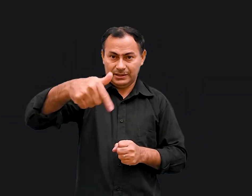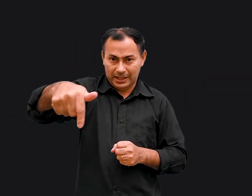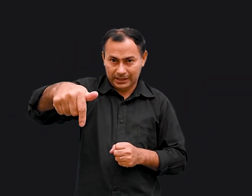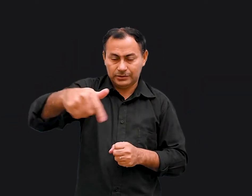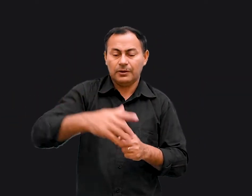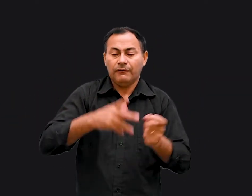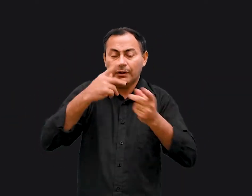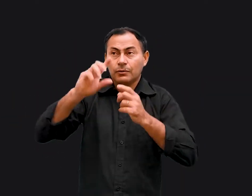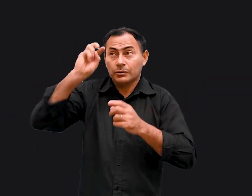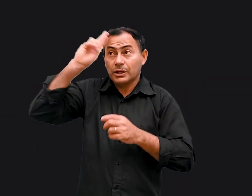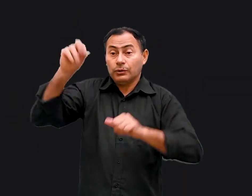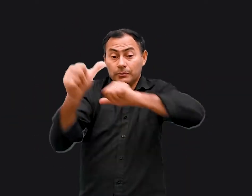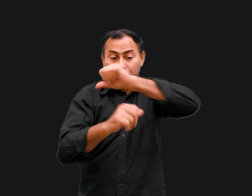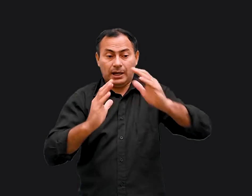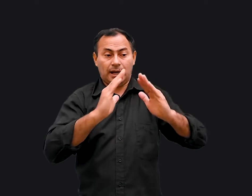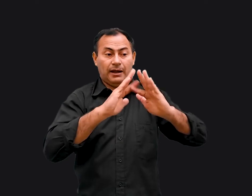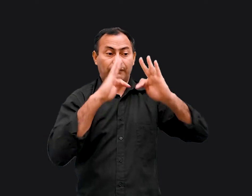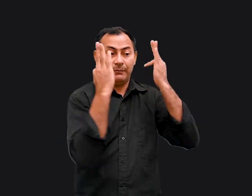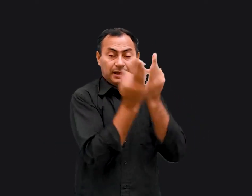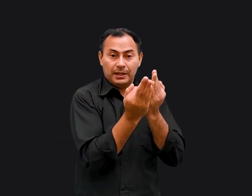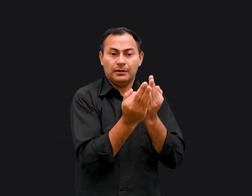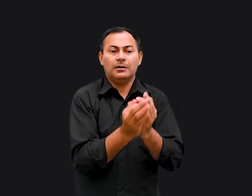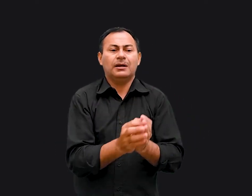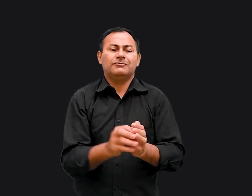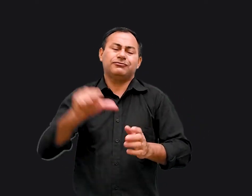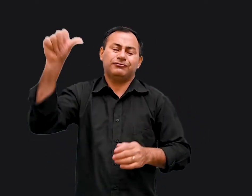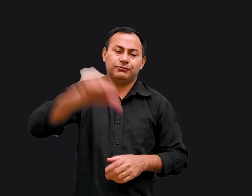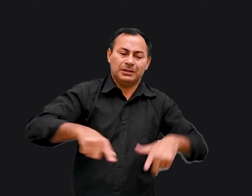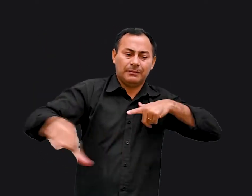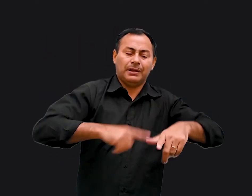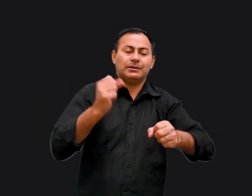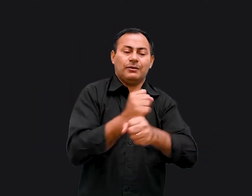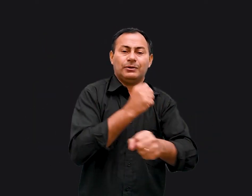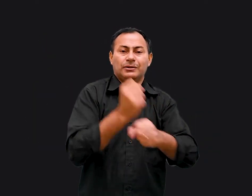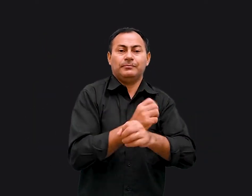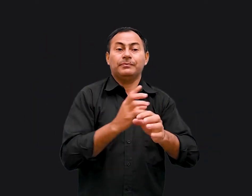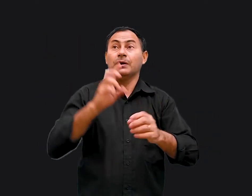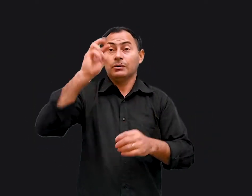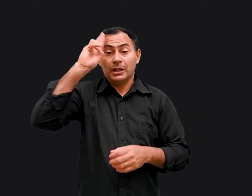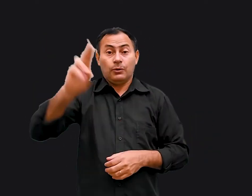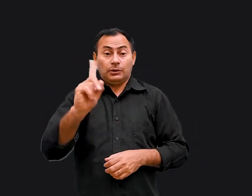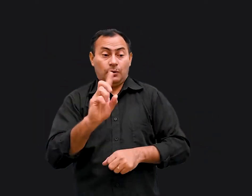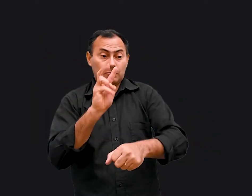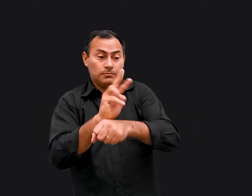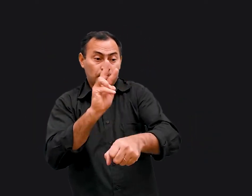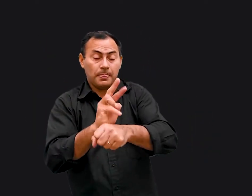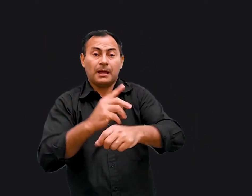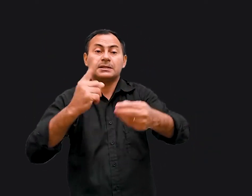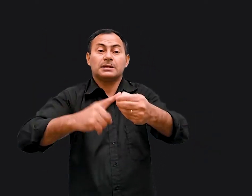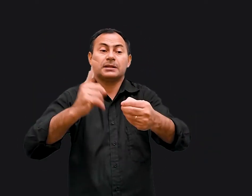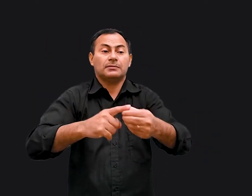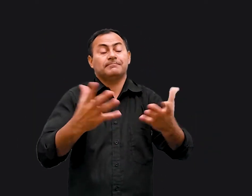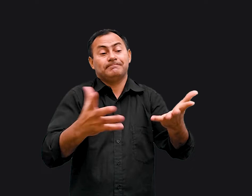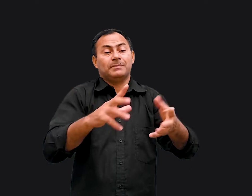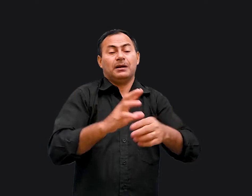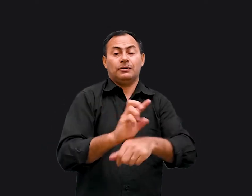não edificar a casa, em vão trabalham os que a edificam. Se o Senhor não guardar a cidade, em vão vigia